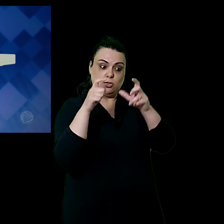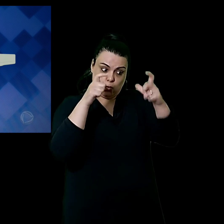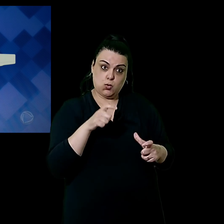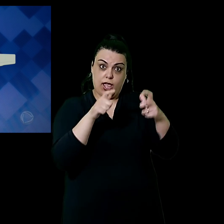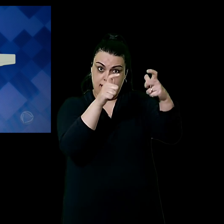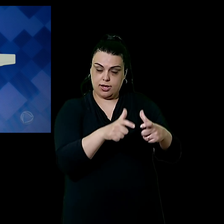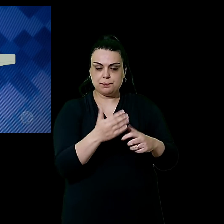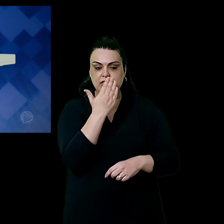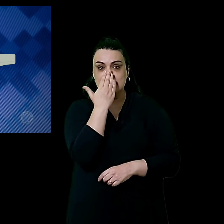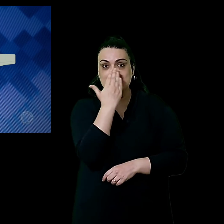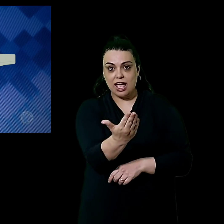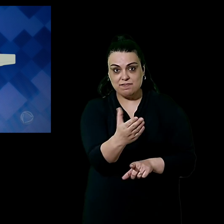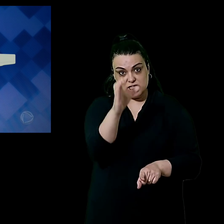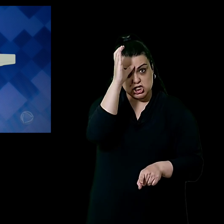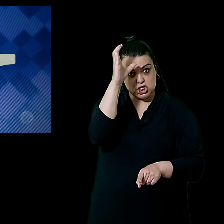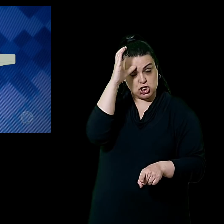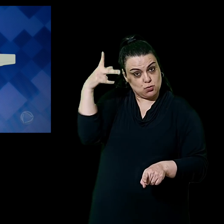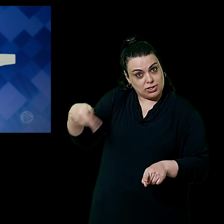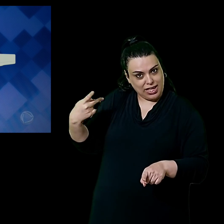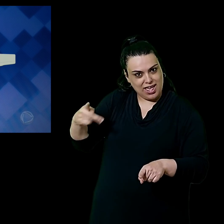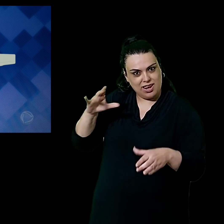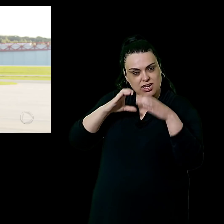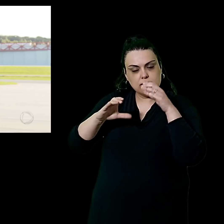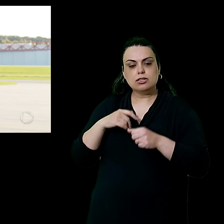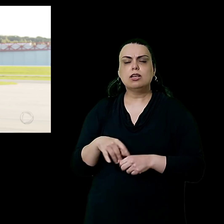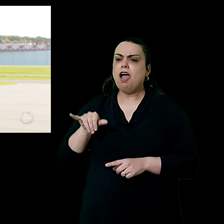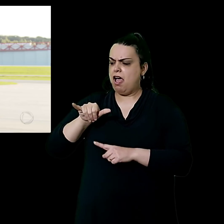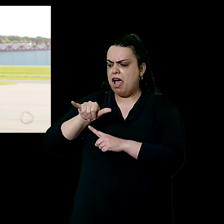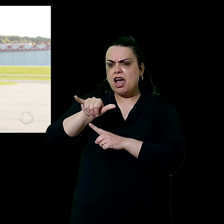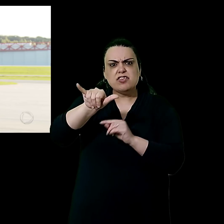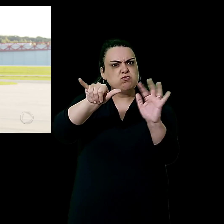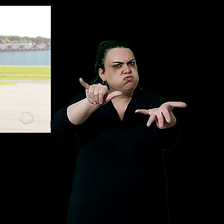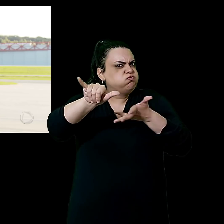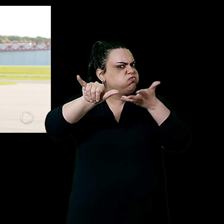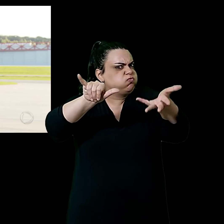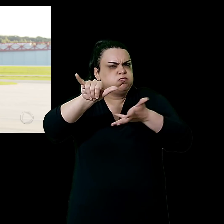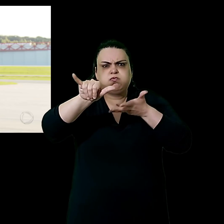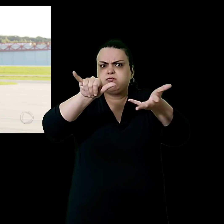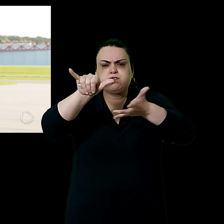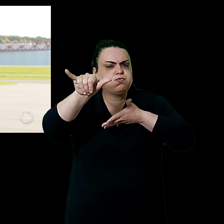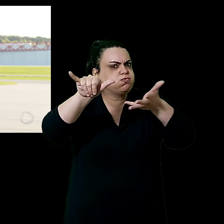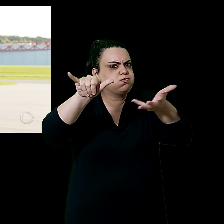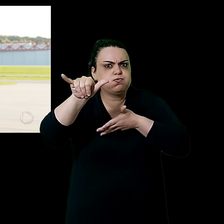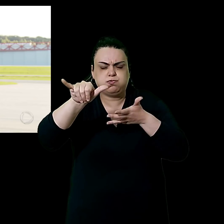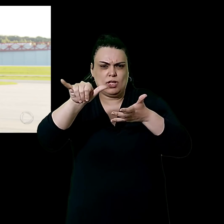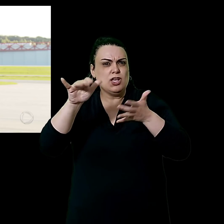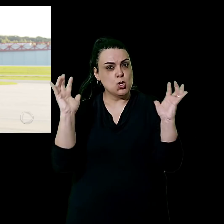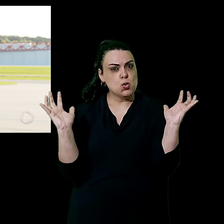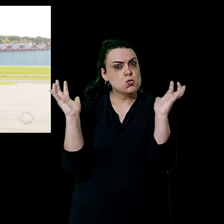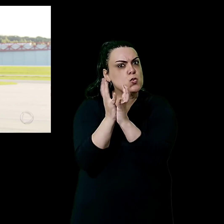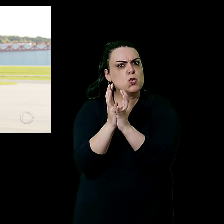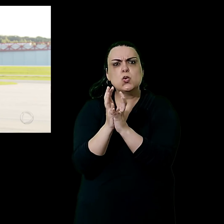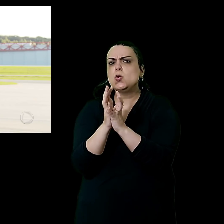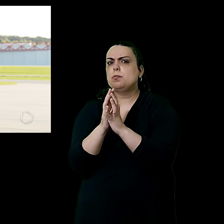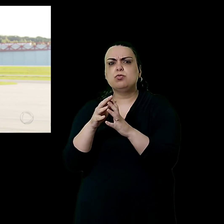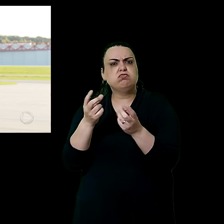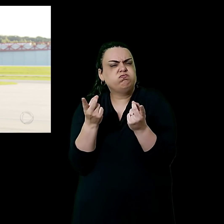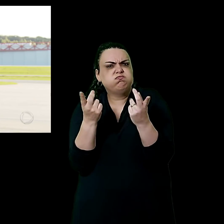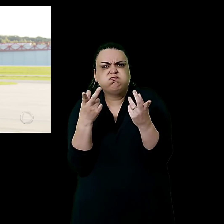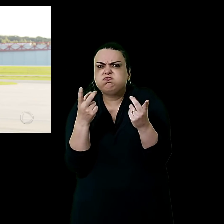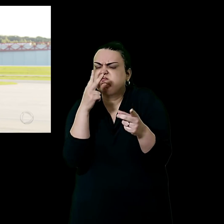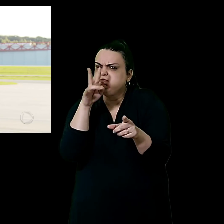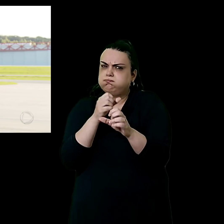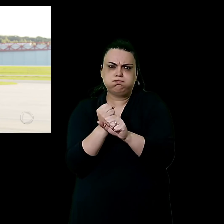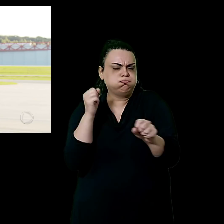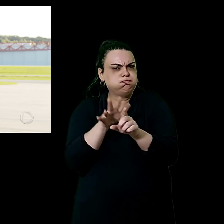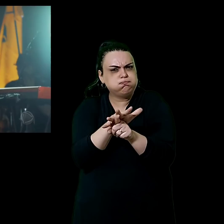frente dele, viajava o tio da cantora. É um avião muito versátil e na categoria é o bimotor mais vendido no